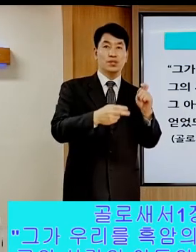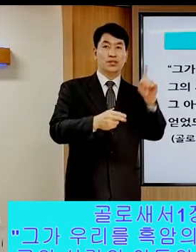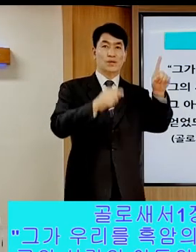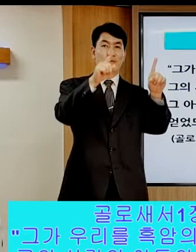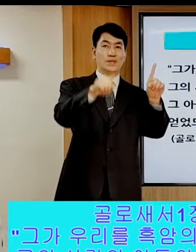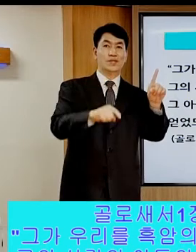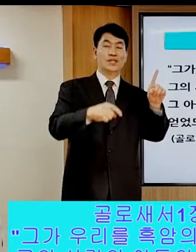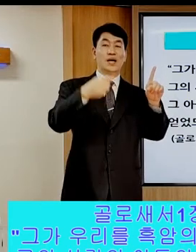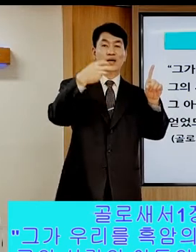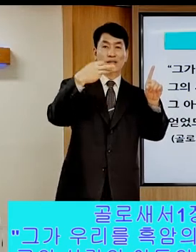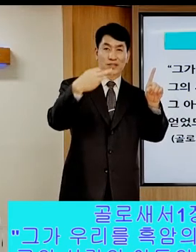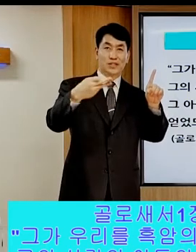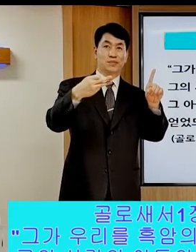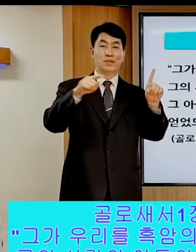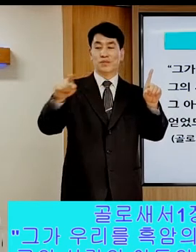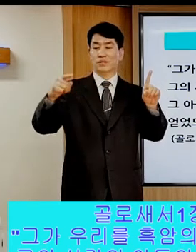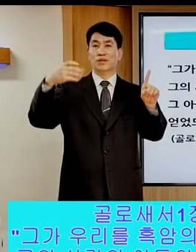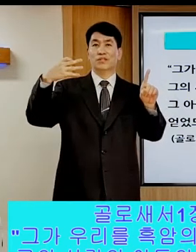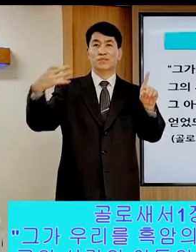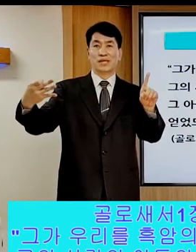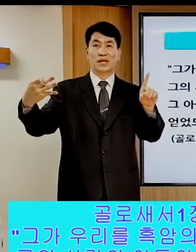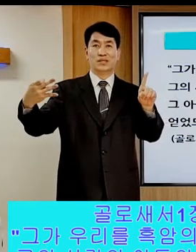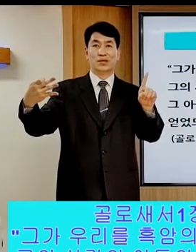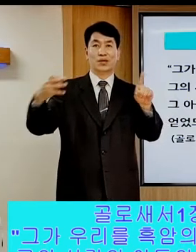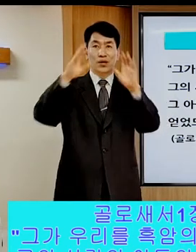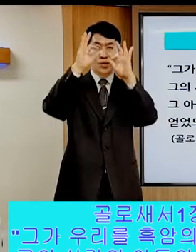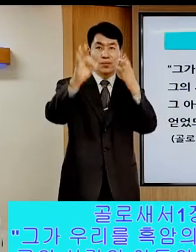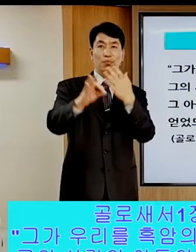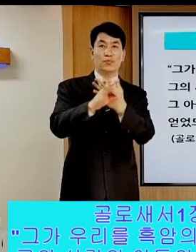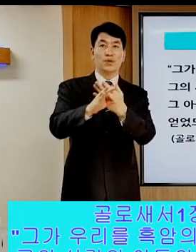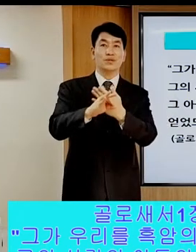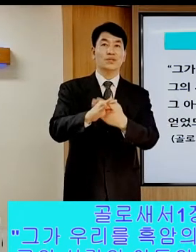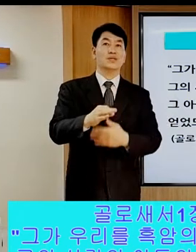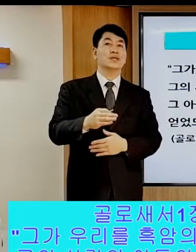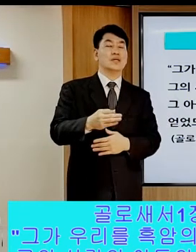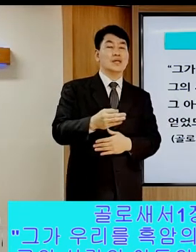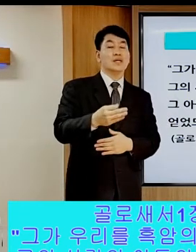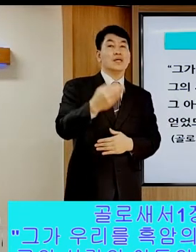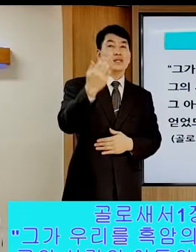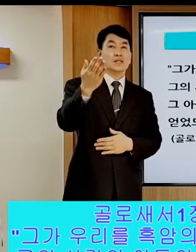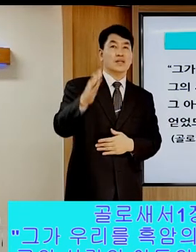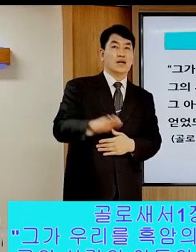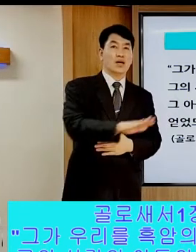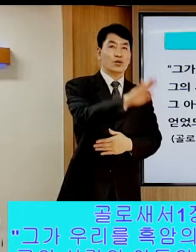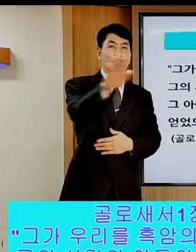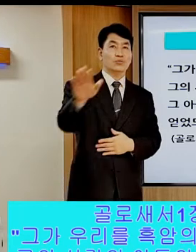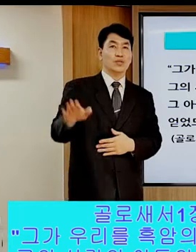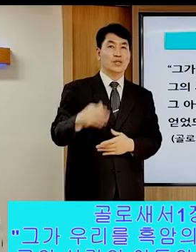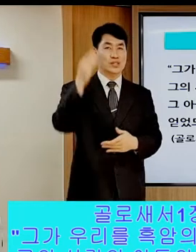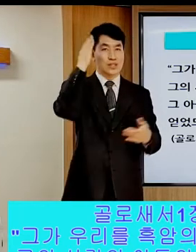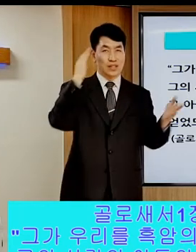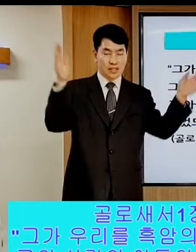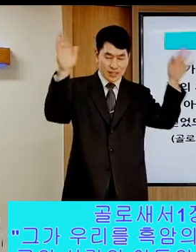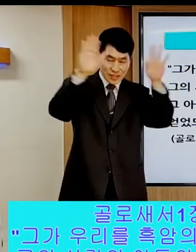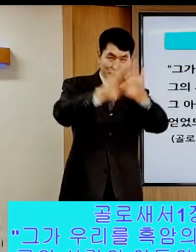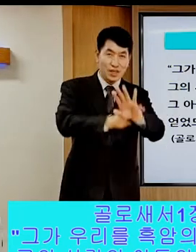골로새서 1장 13절에서 14절 보면 그가 우리를